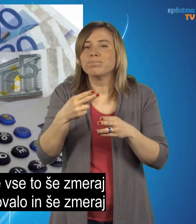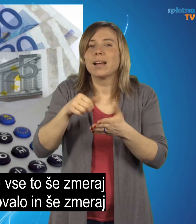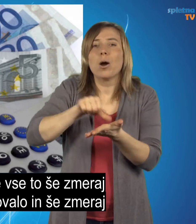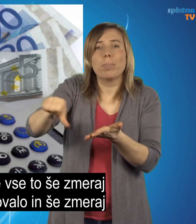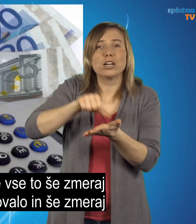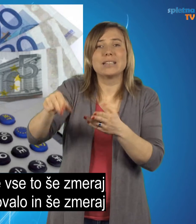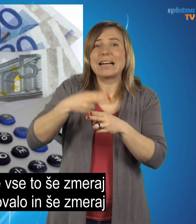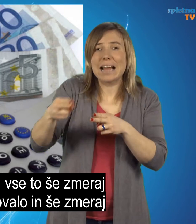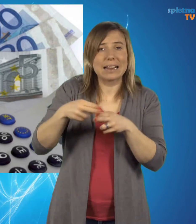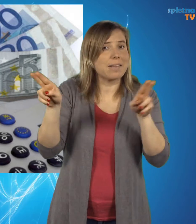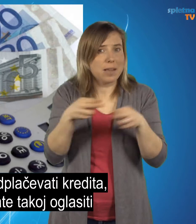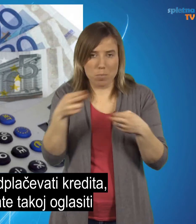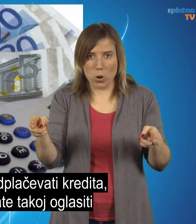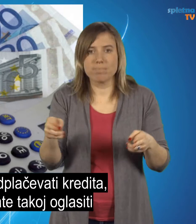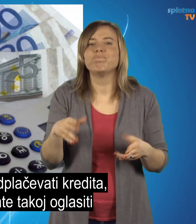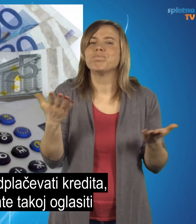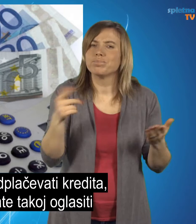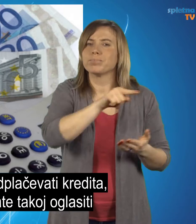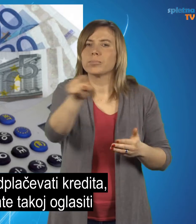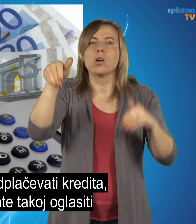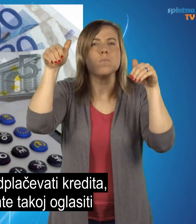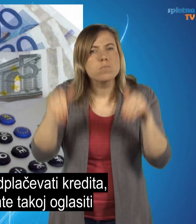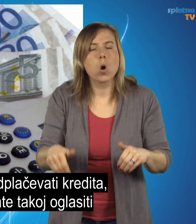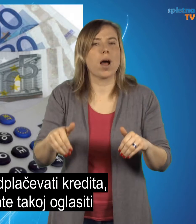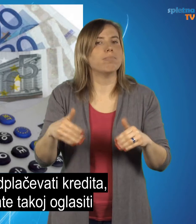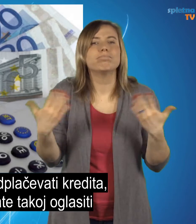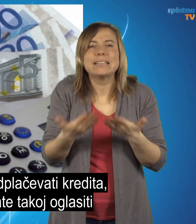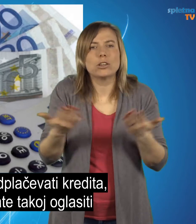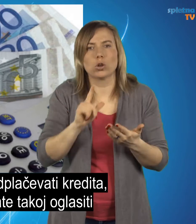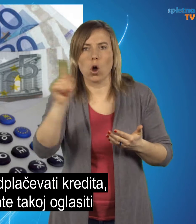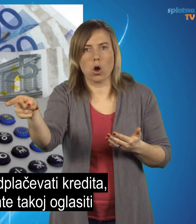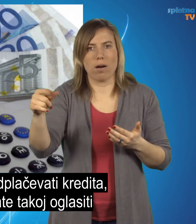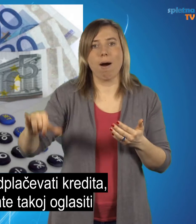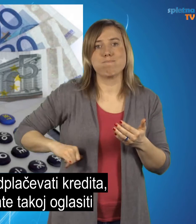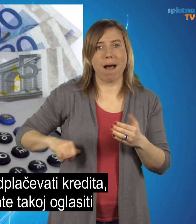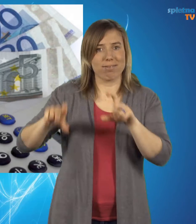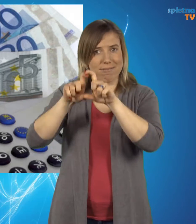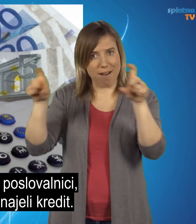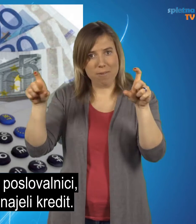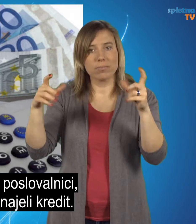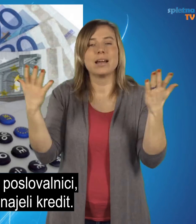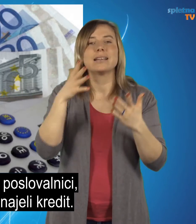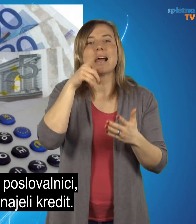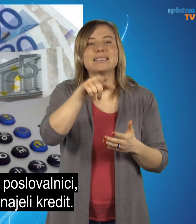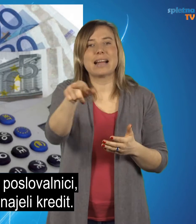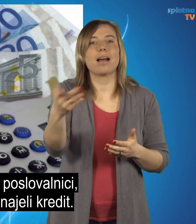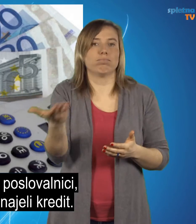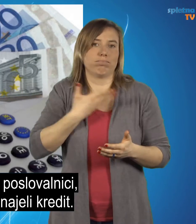mogli odplačevati kredita, pa se morate takoj oglasiti v bančni poslovalnici, kjer ste najeli kredit.